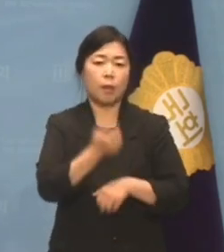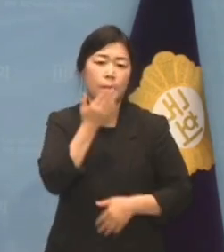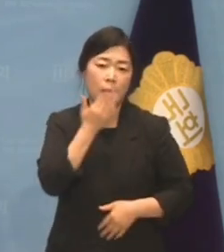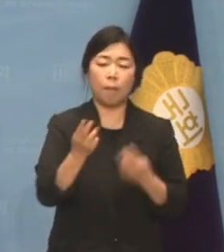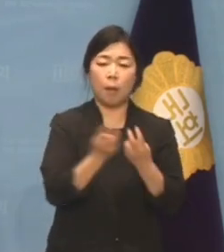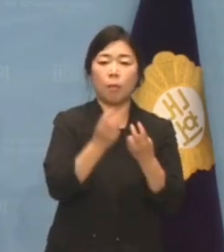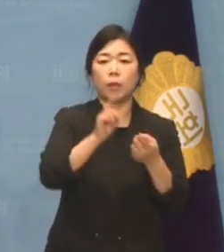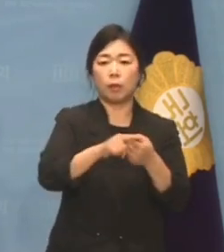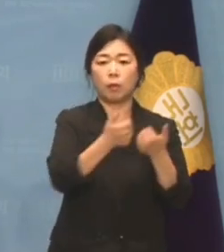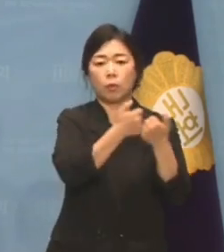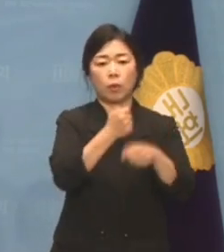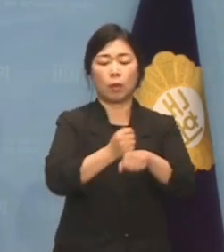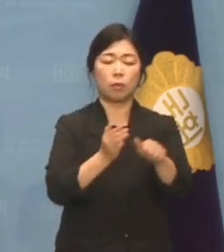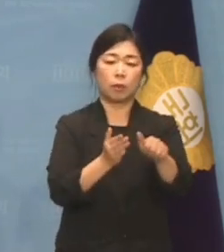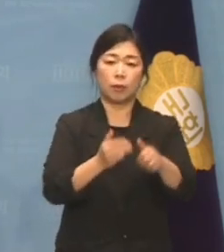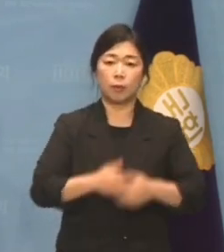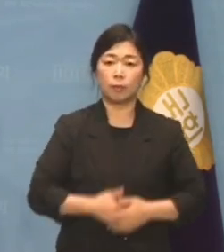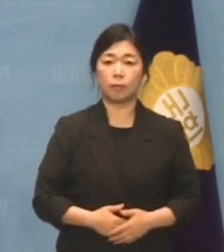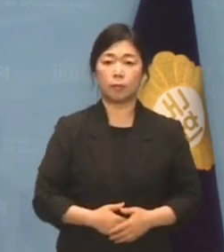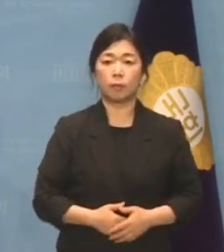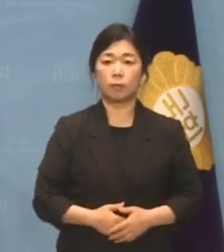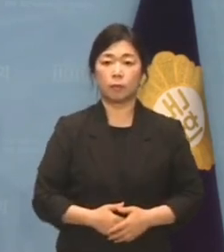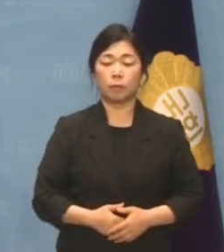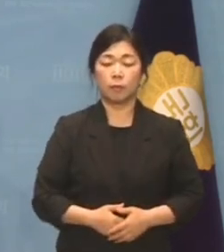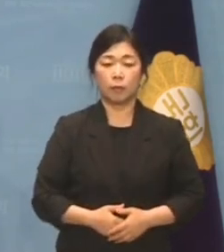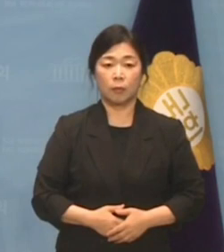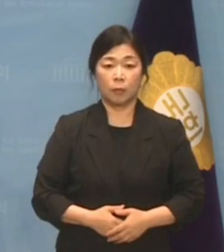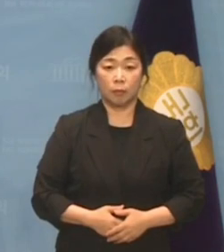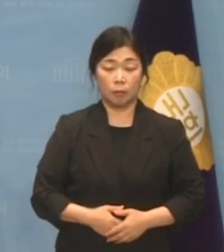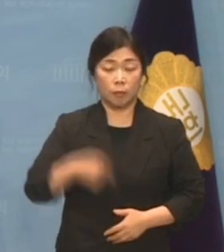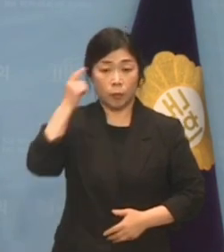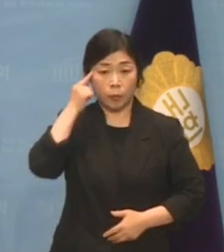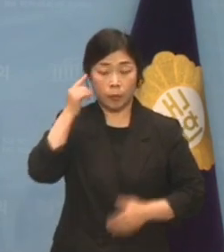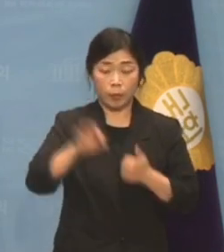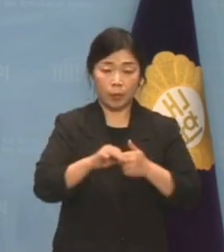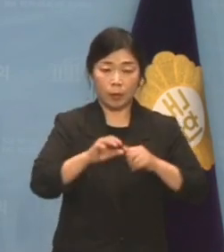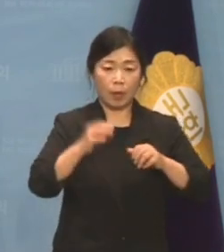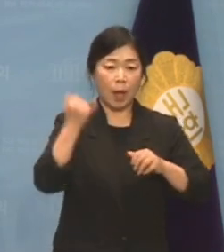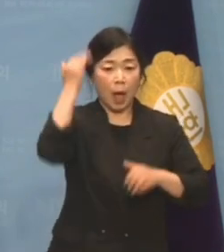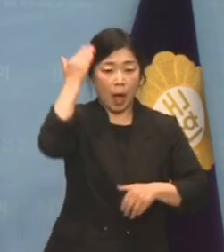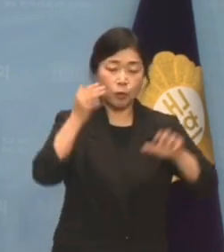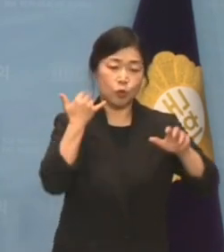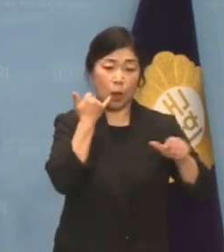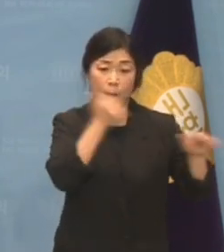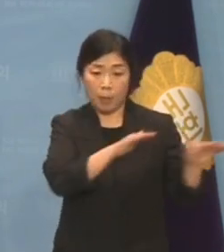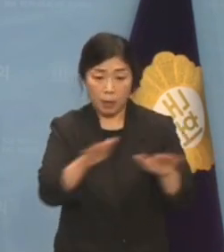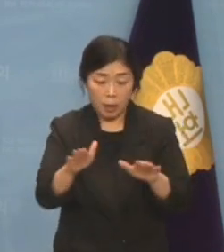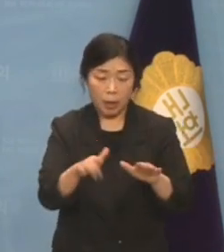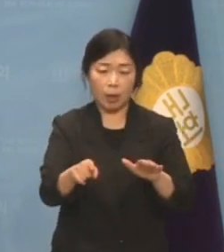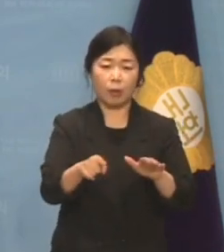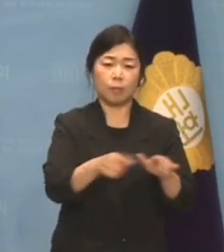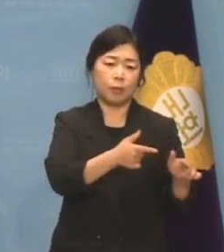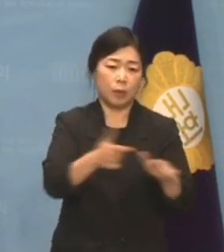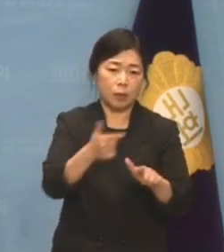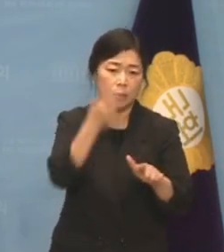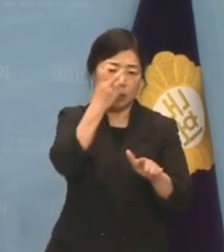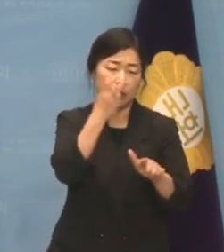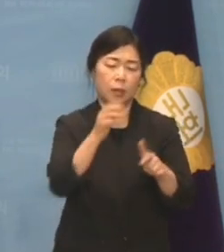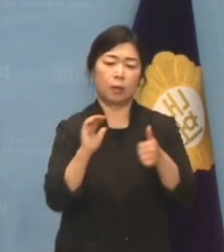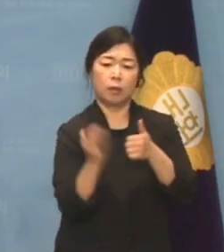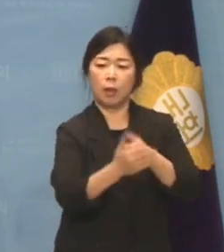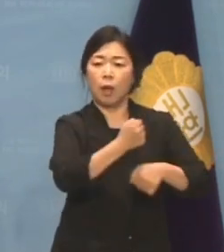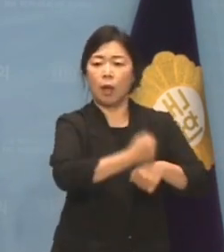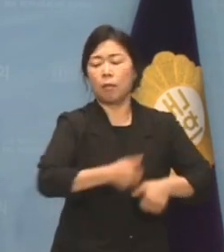방안을 논의하기 바란다. 국민 안전과 대한민국의 바다, 수산업을 지킬 수 있는